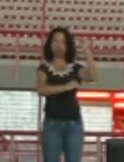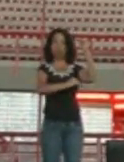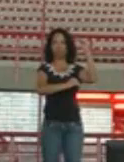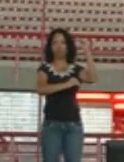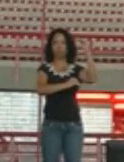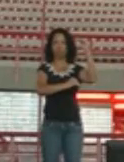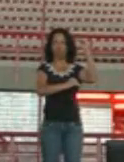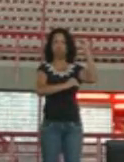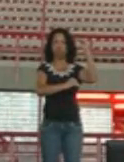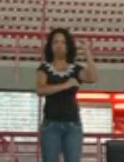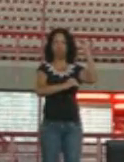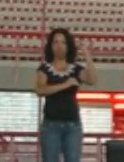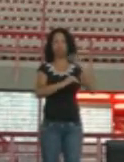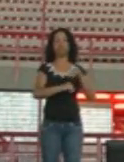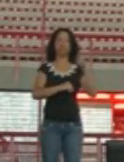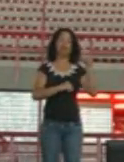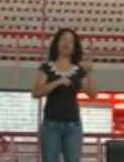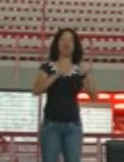Ele ainda é